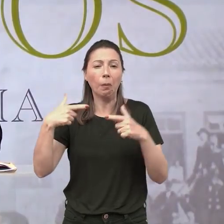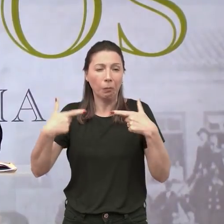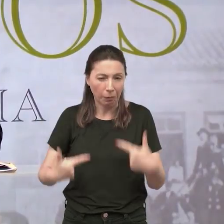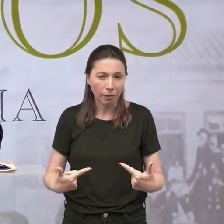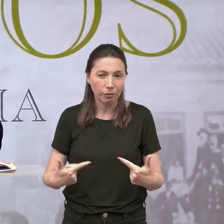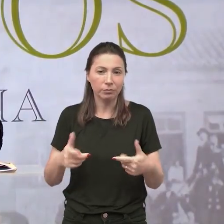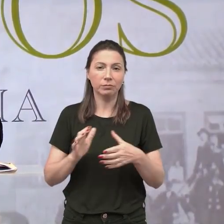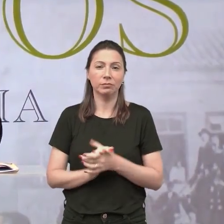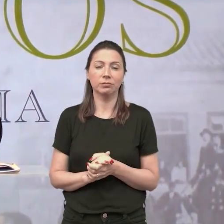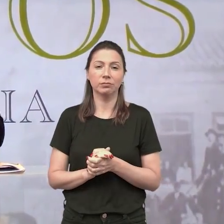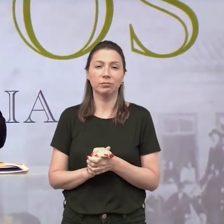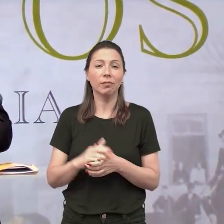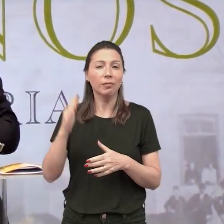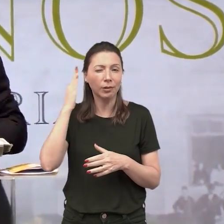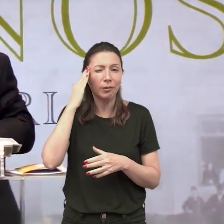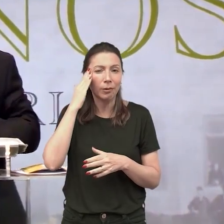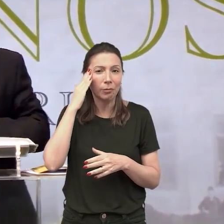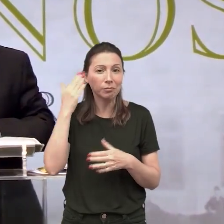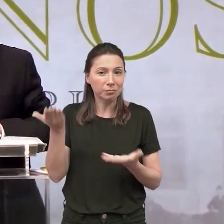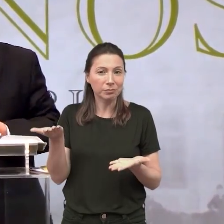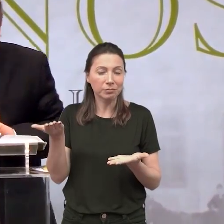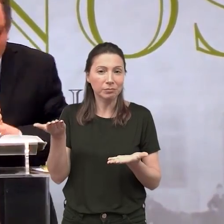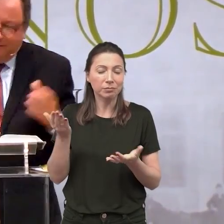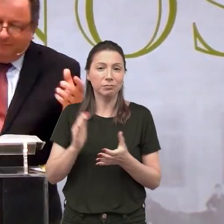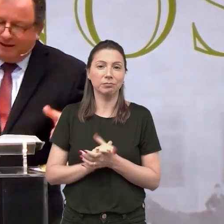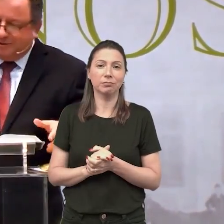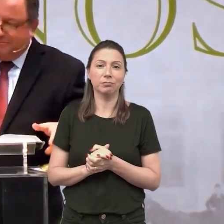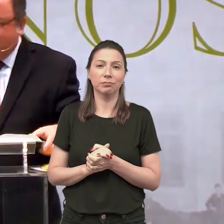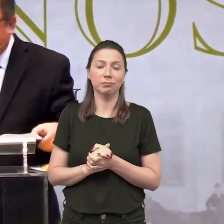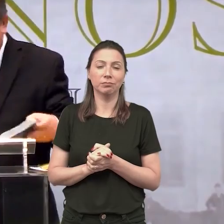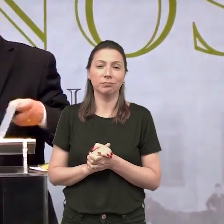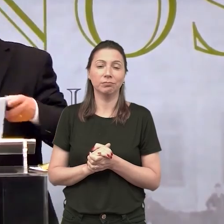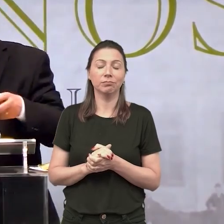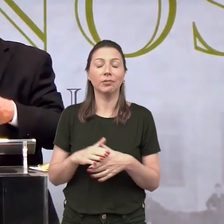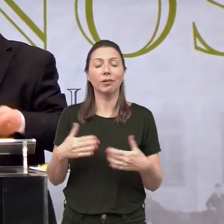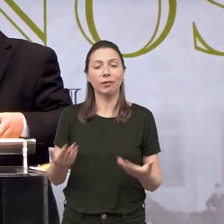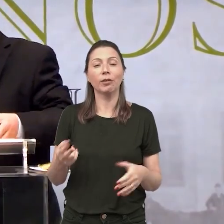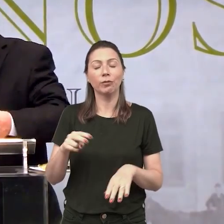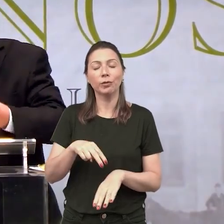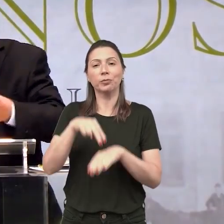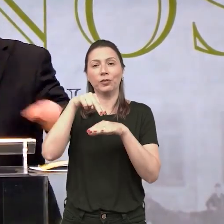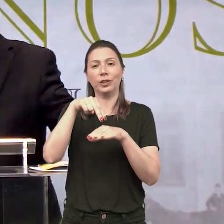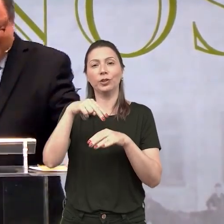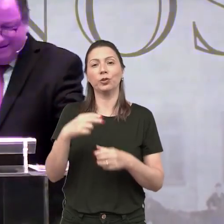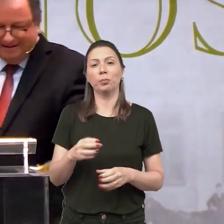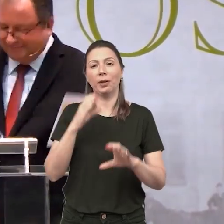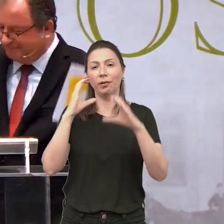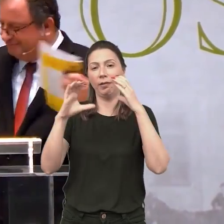Deu para entender? Então vamos ficar de pé e vamos cantar.